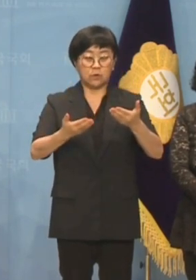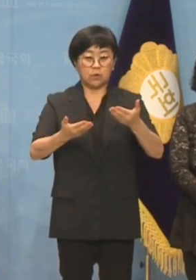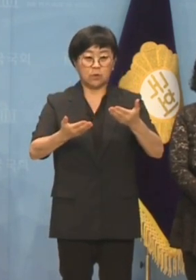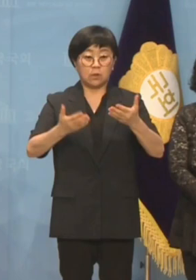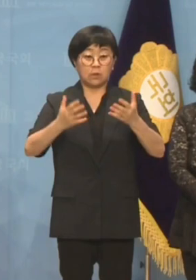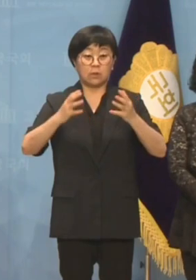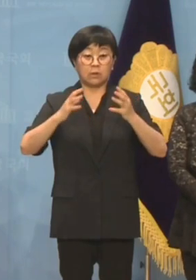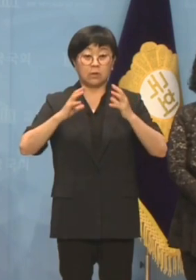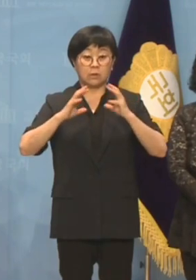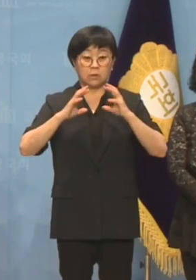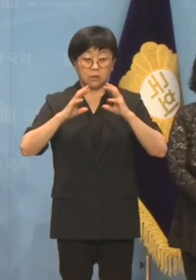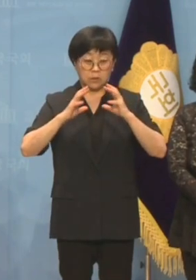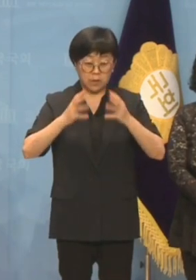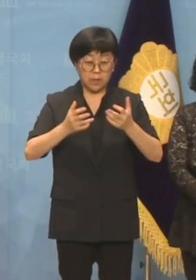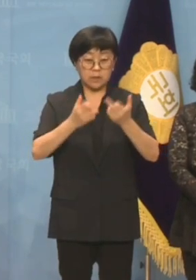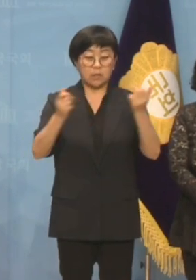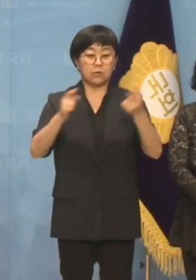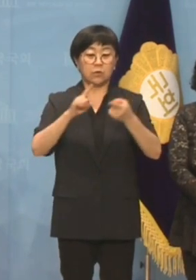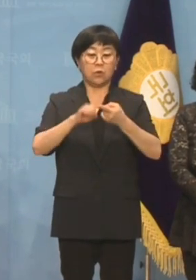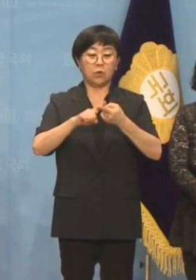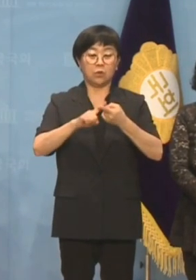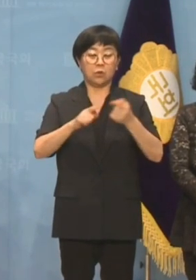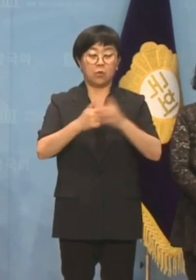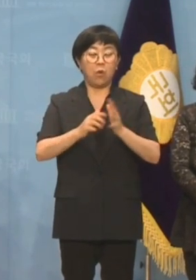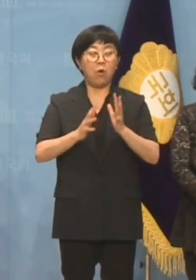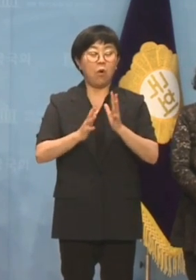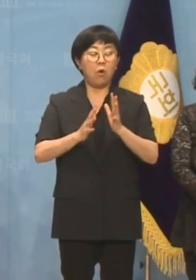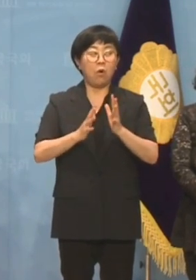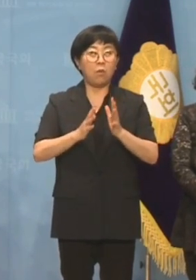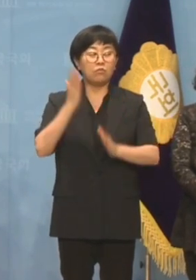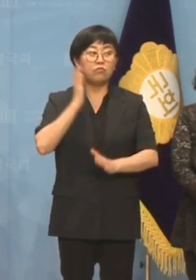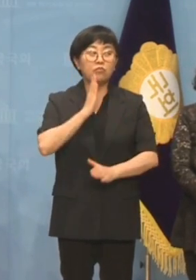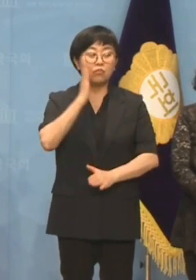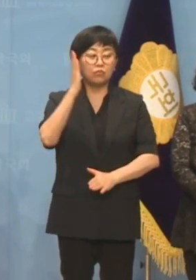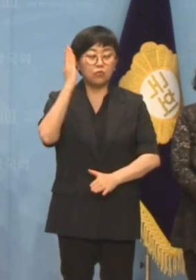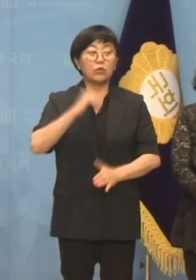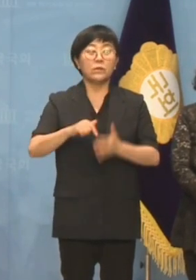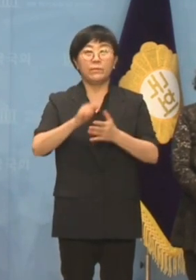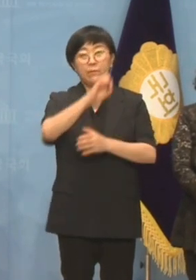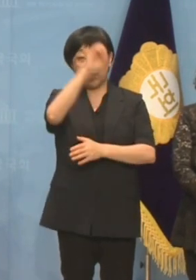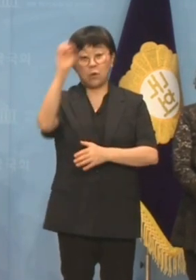조국의 산천도 고발하고 푸른 별도 증언한다.